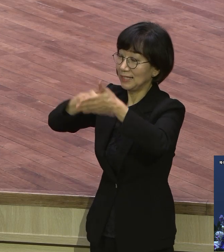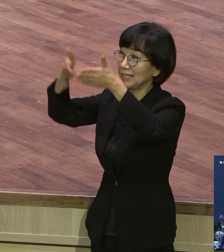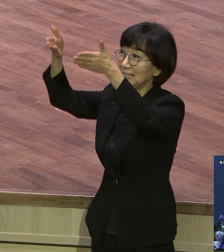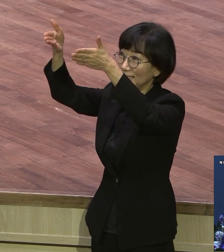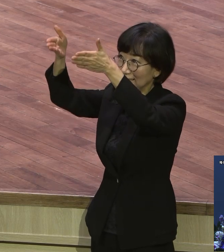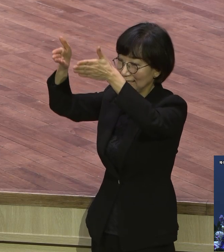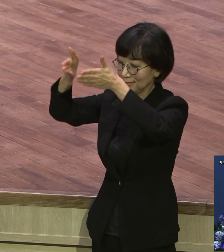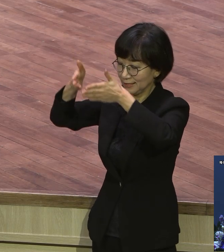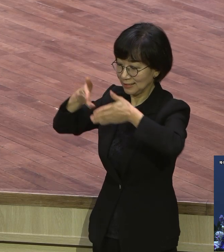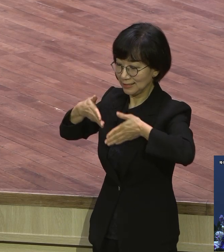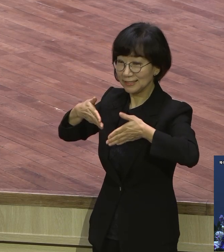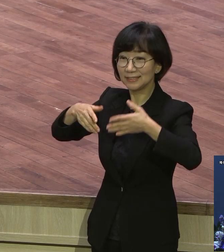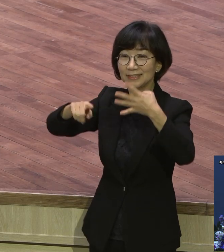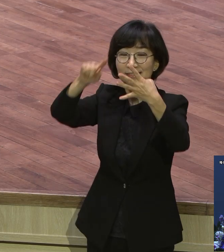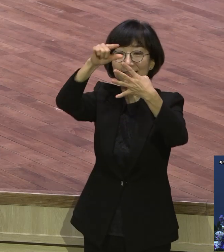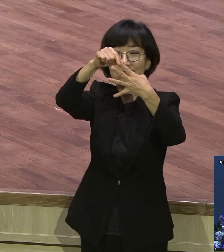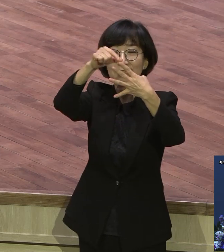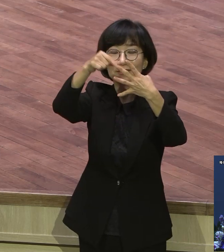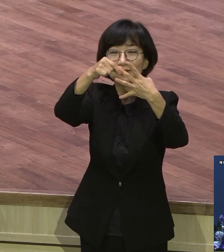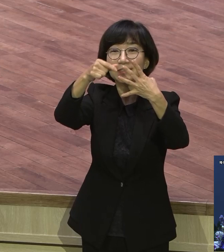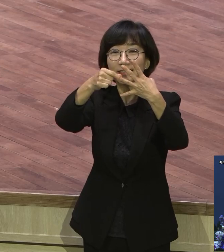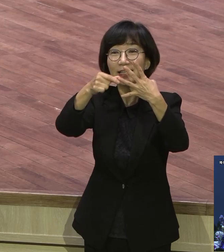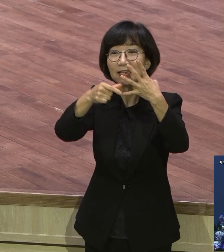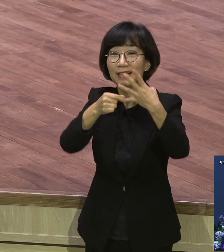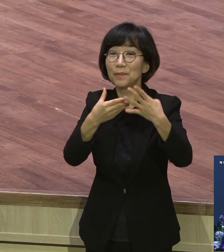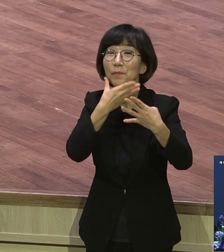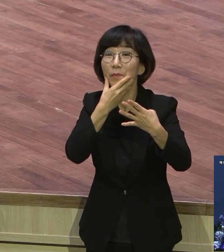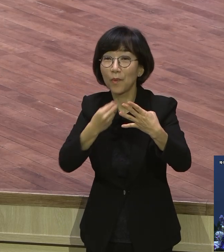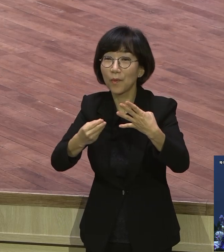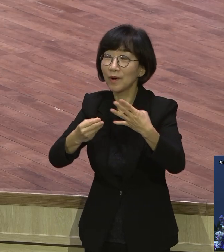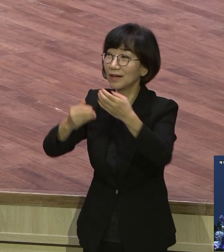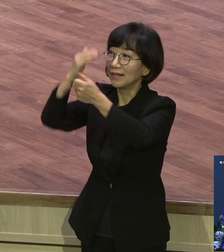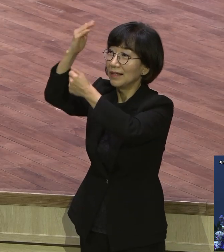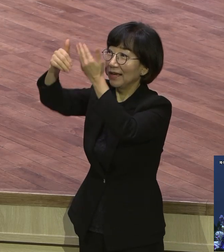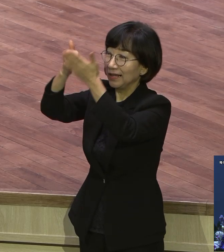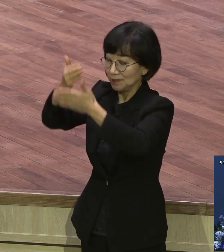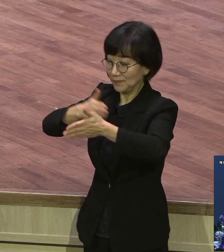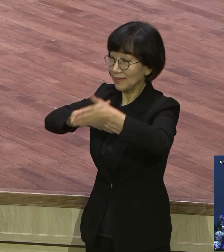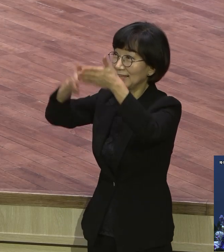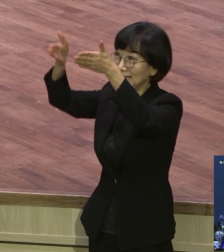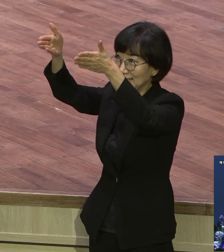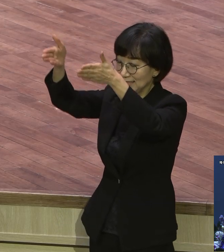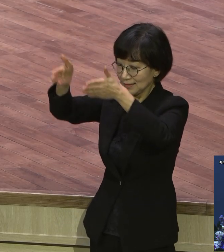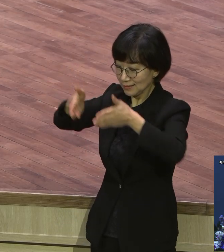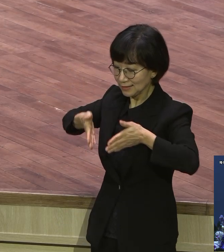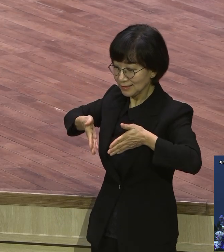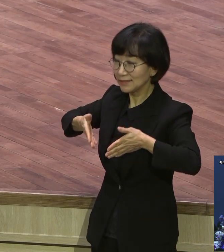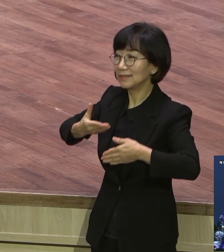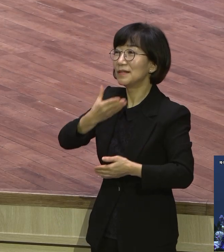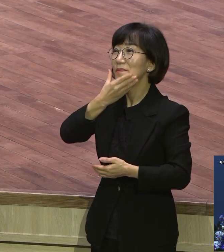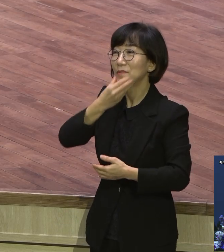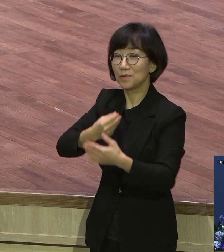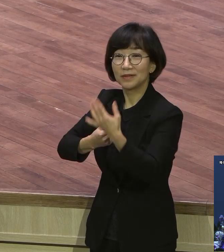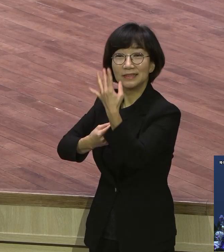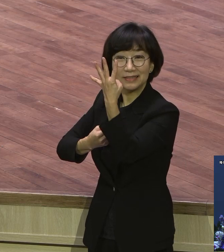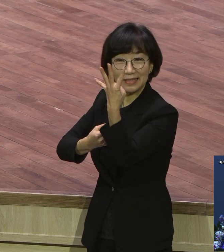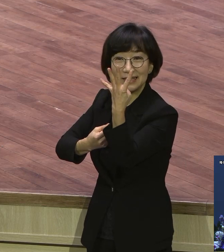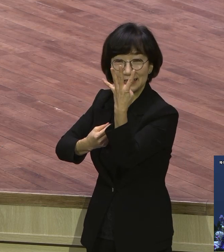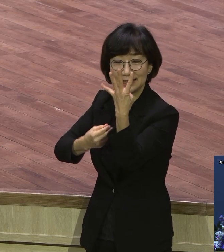네 번째까지의 복이에요 하나님과 나와의 관계 하나님과 나와의 관계